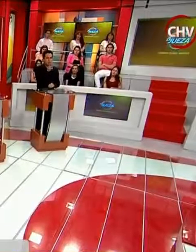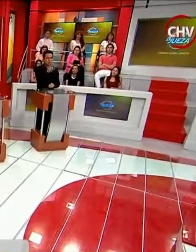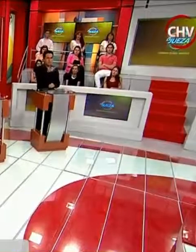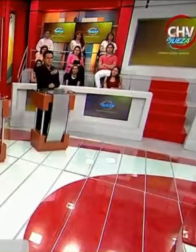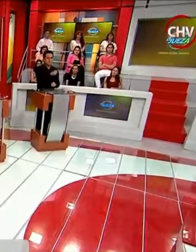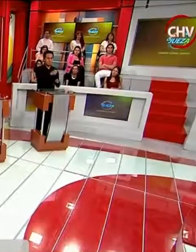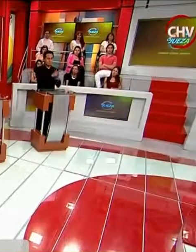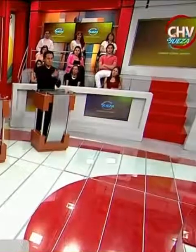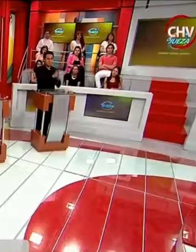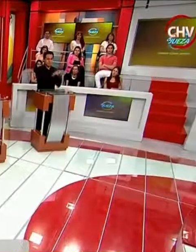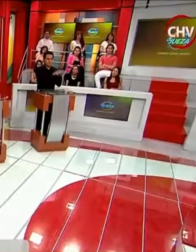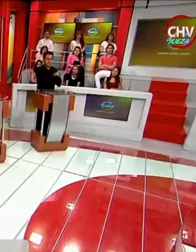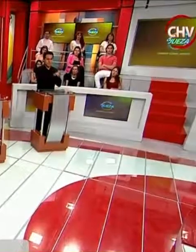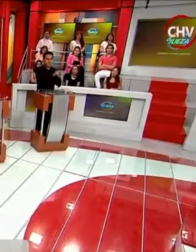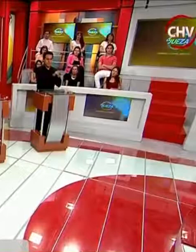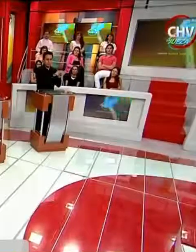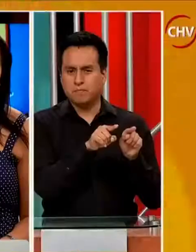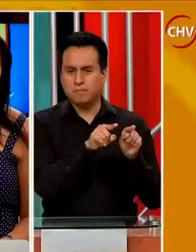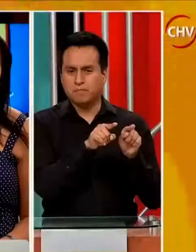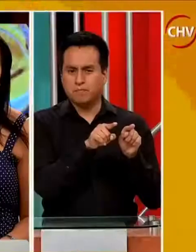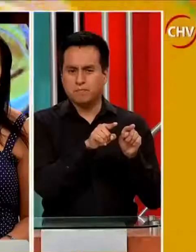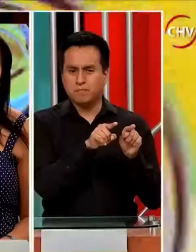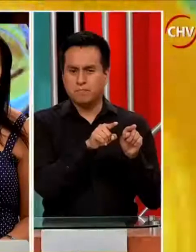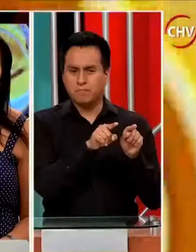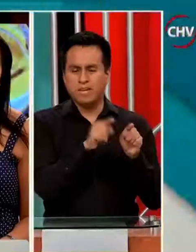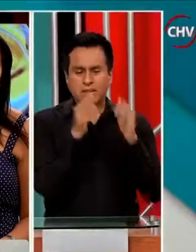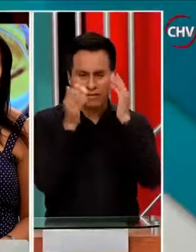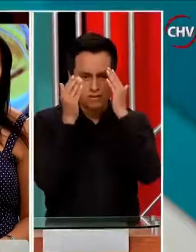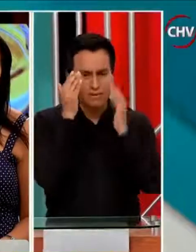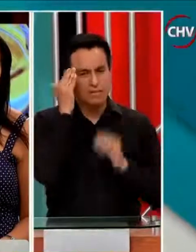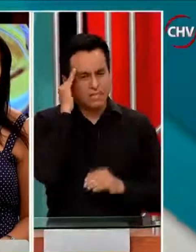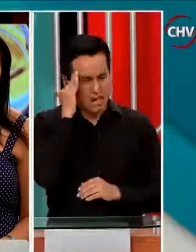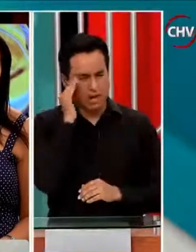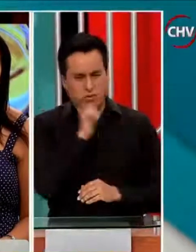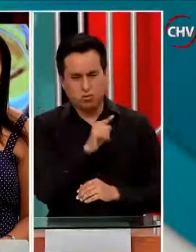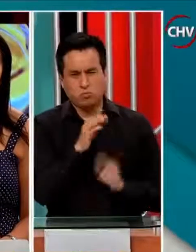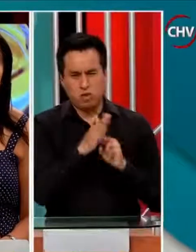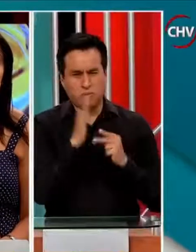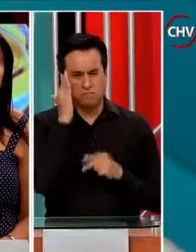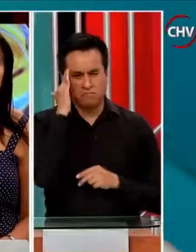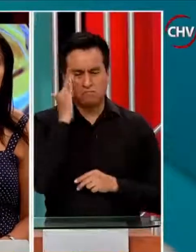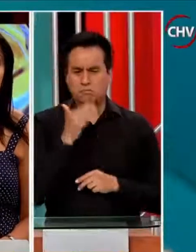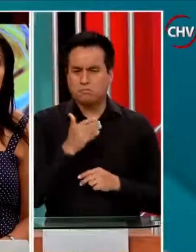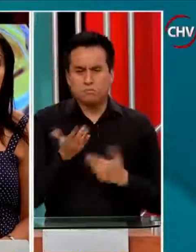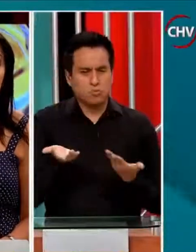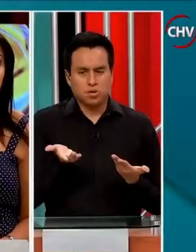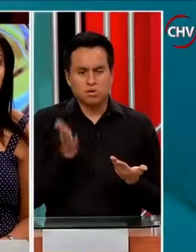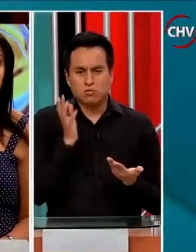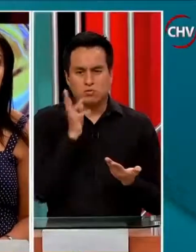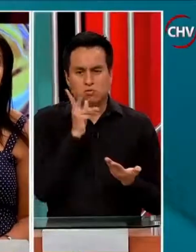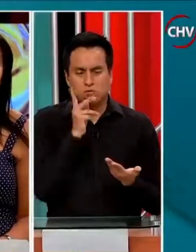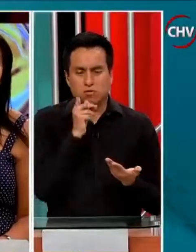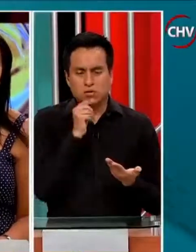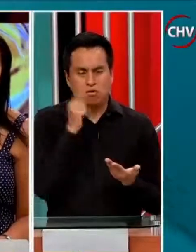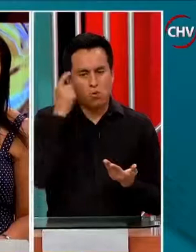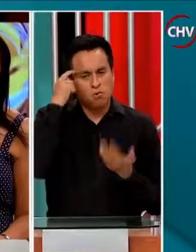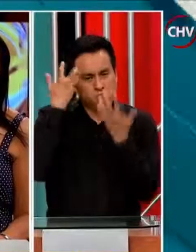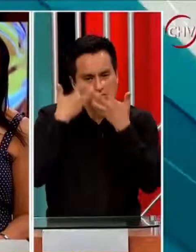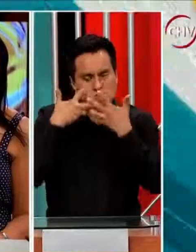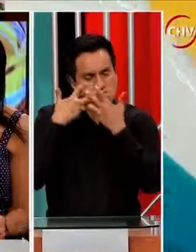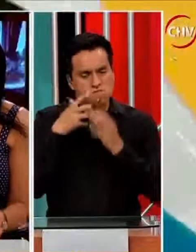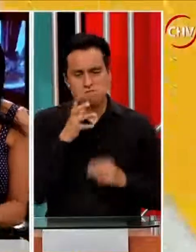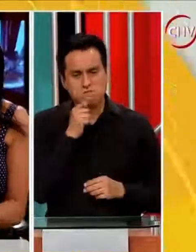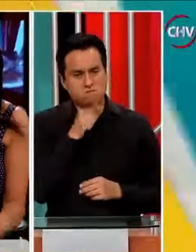que mi hermano tenía un problema psiquiátrico. Porque no tiene, no tiene, no razona.